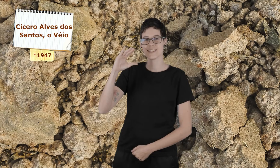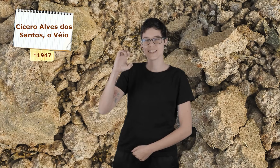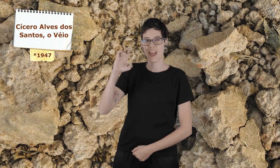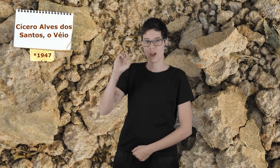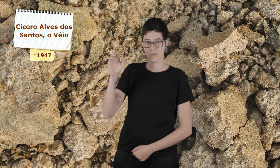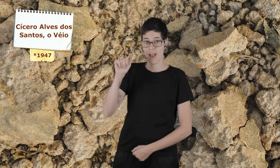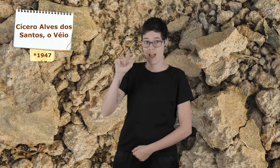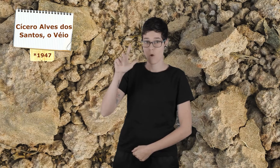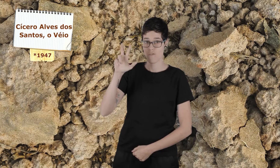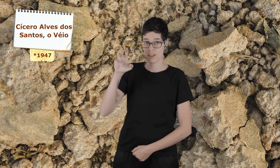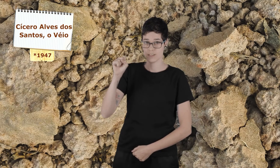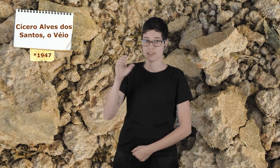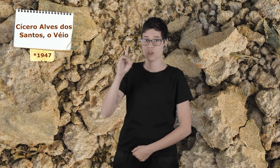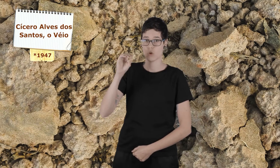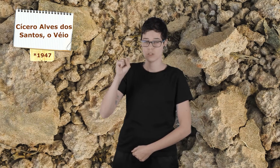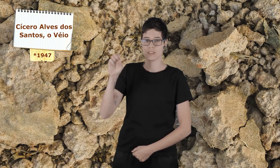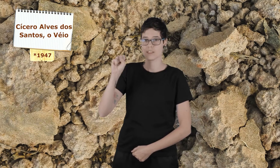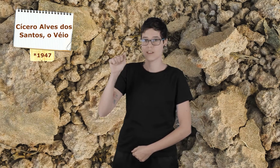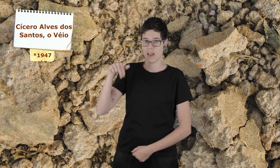Cícero Alves dos Santos, o Véio.